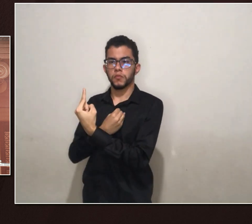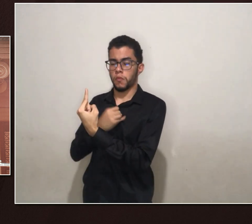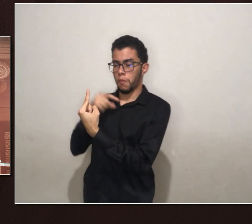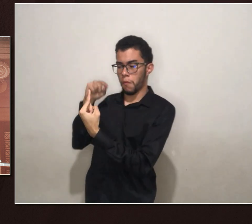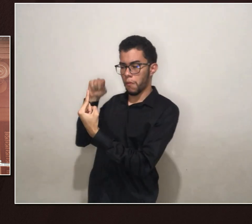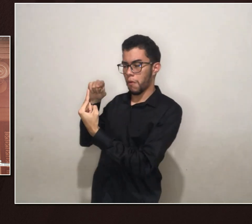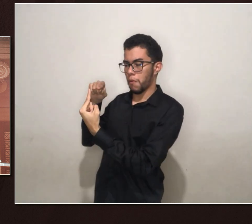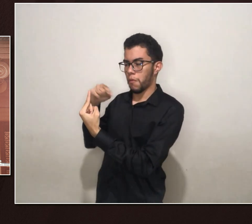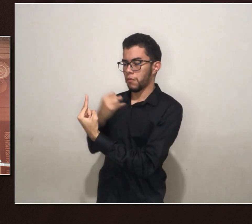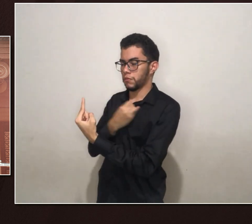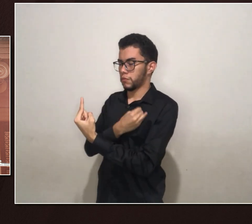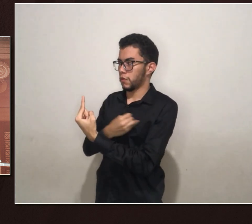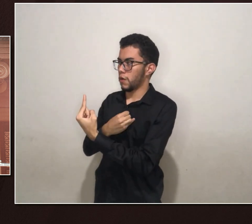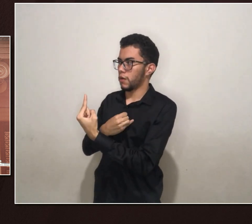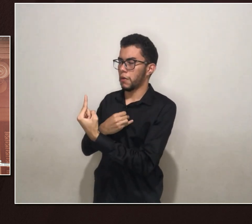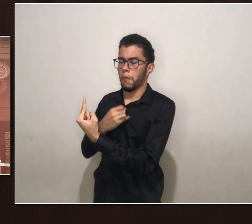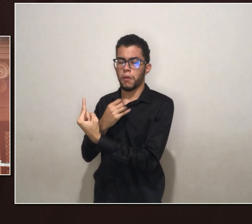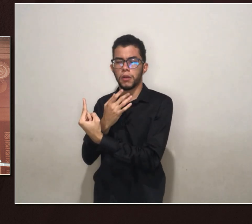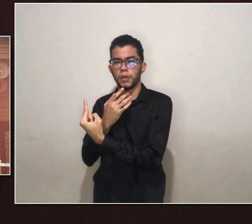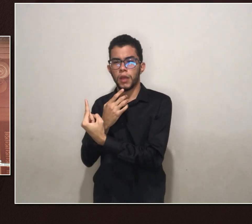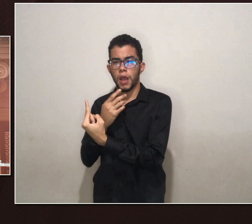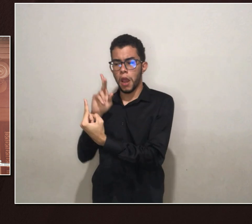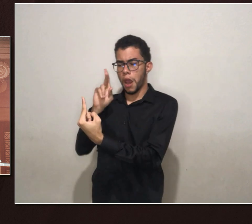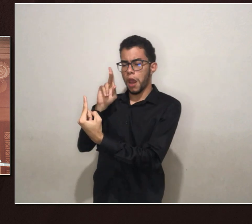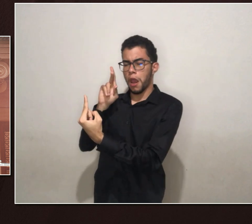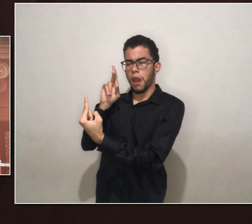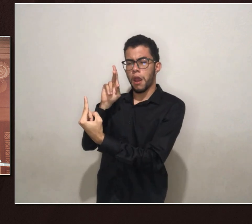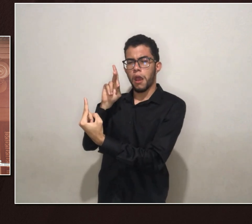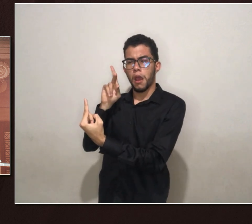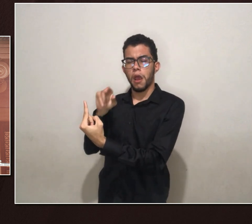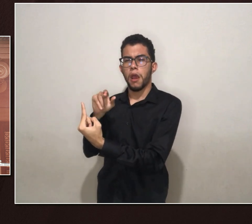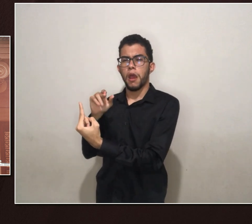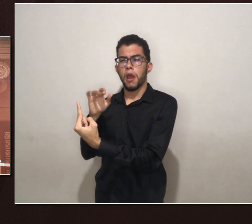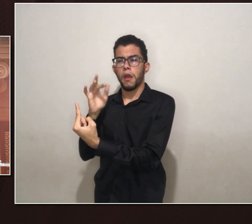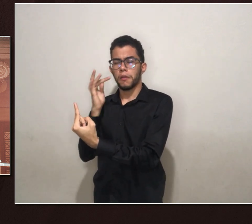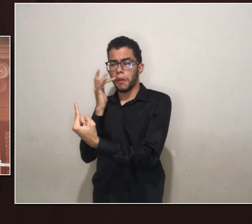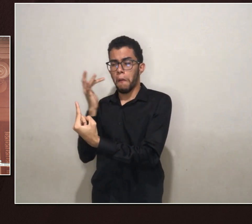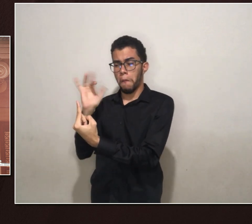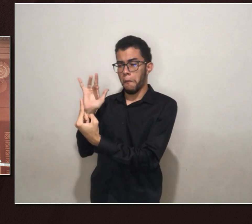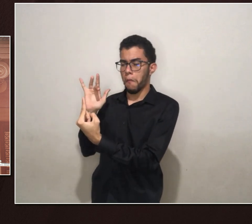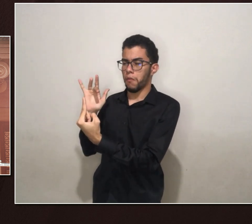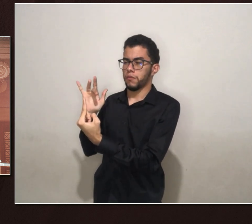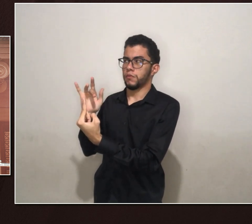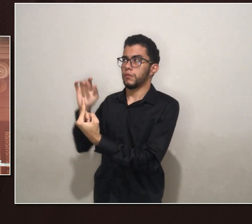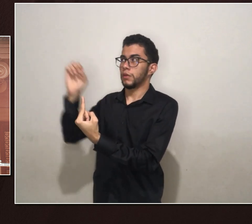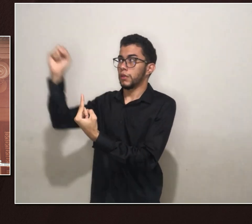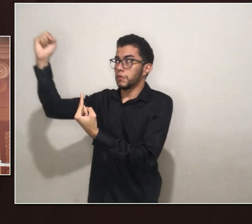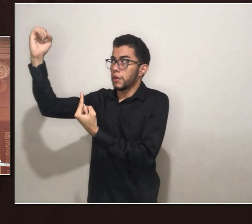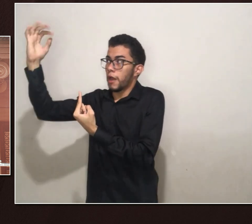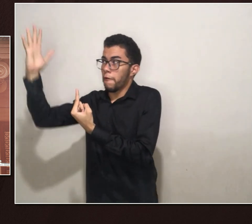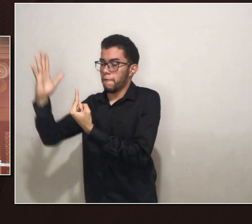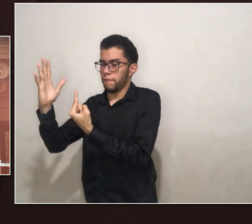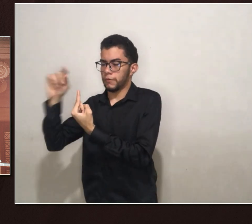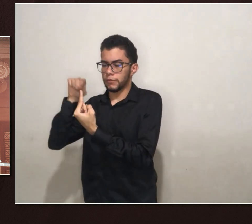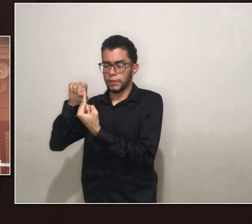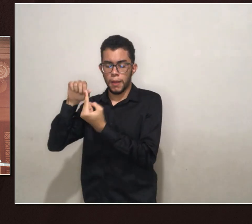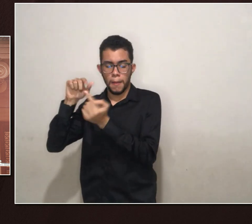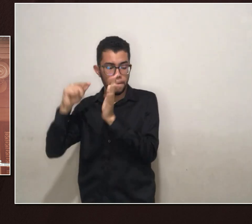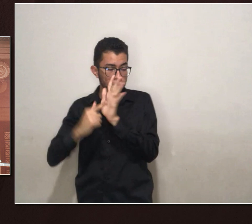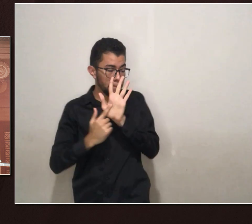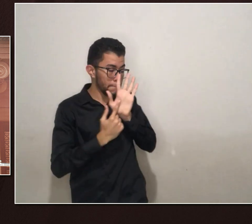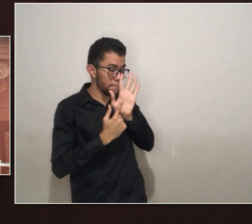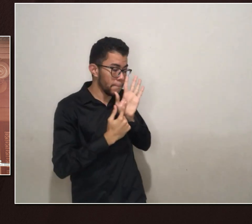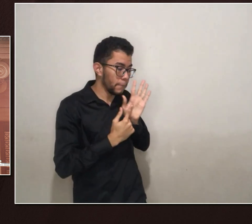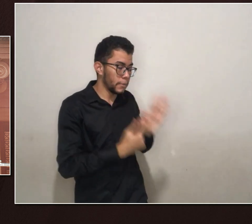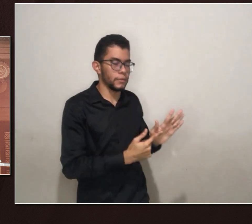ouro, derramando azeite dourado com a palavra da revelação de Jesus Cristo. Só que não vai diretamente